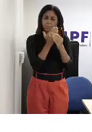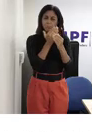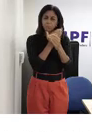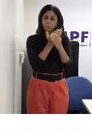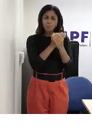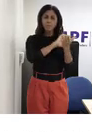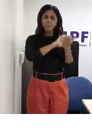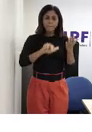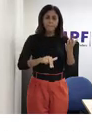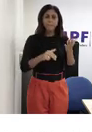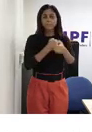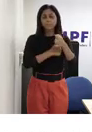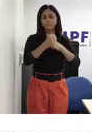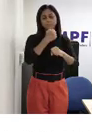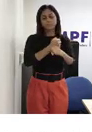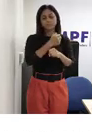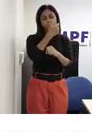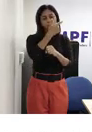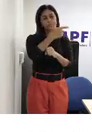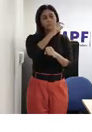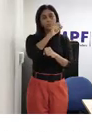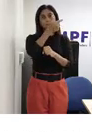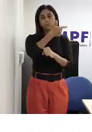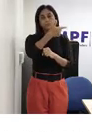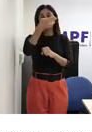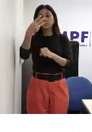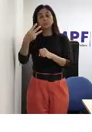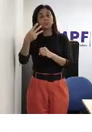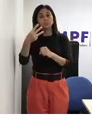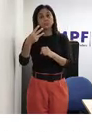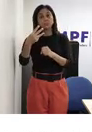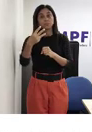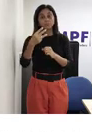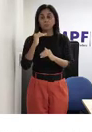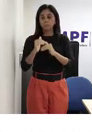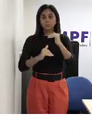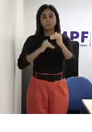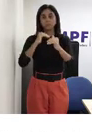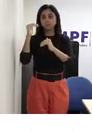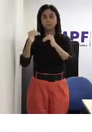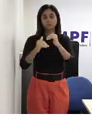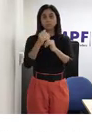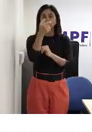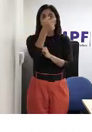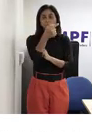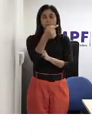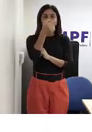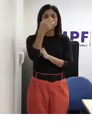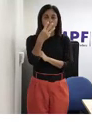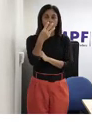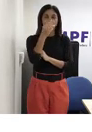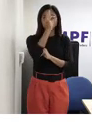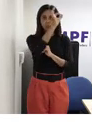em 2023 70% Então veja A Escalada desse crime sen eu passa por gentileza